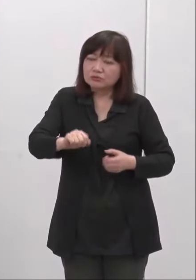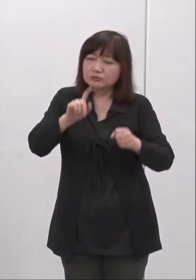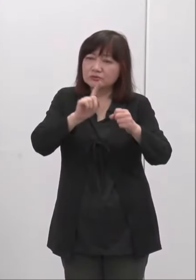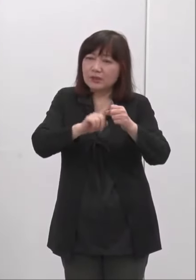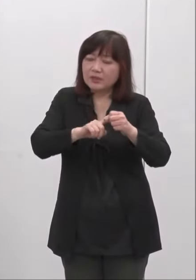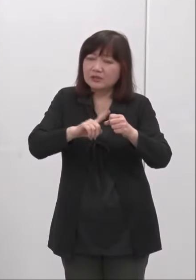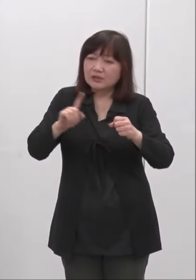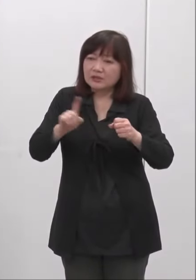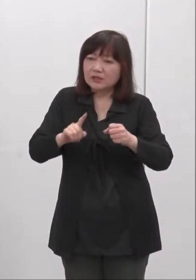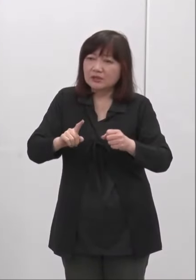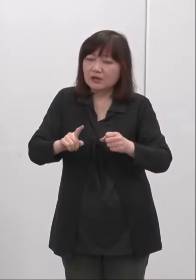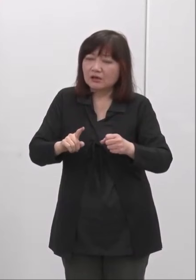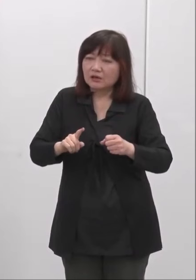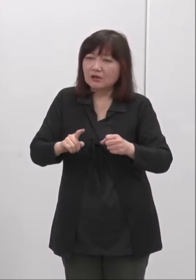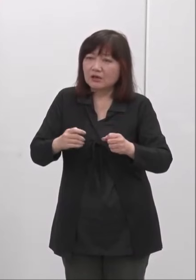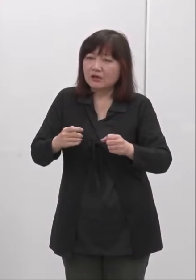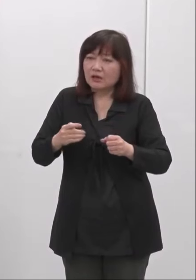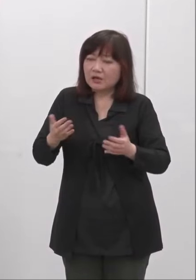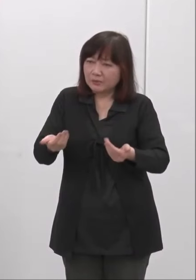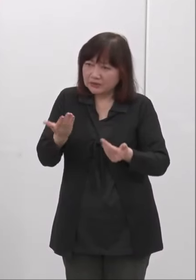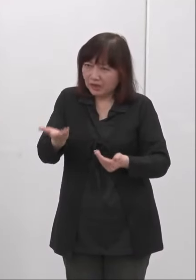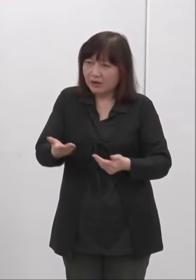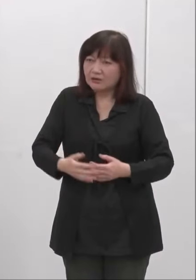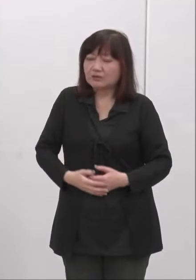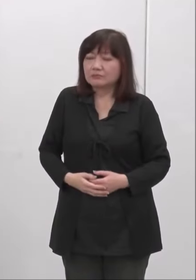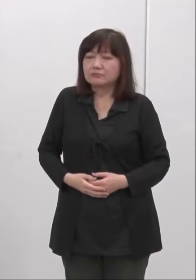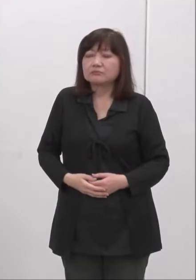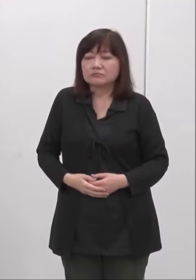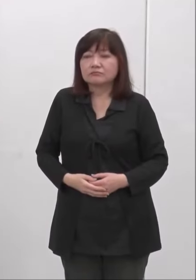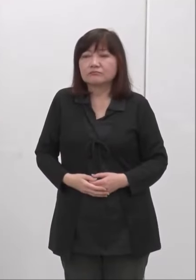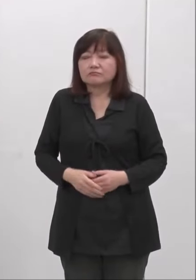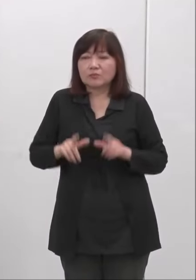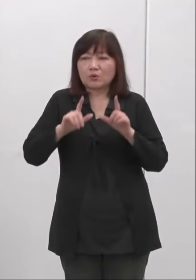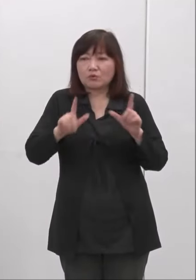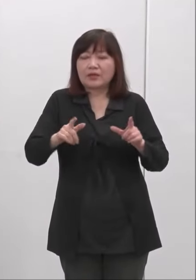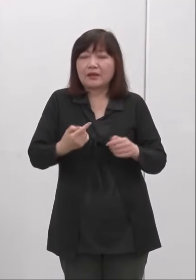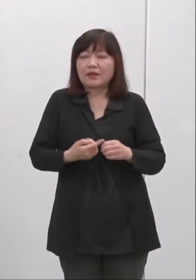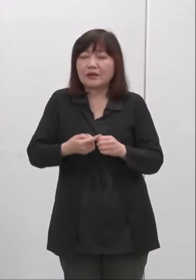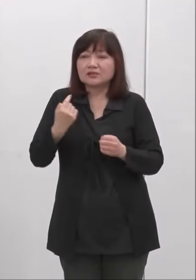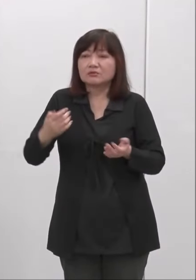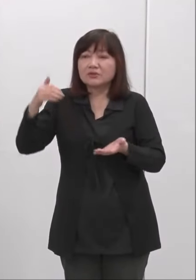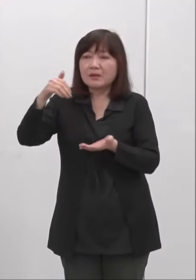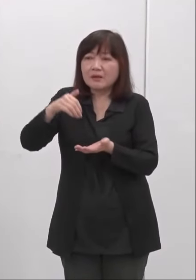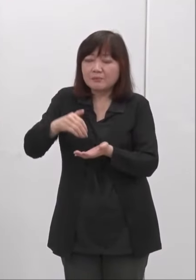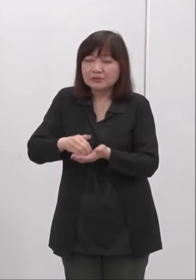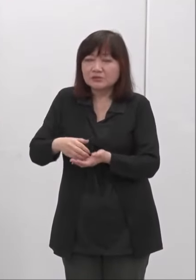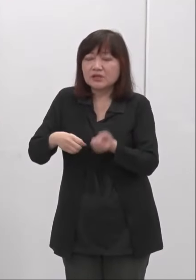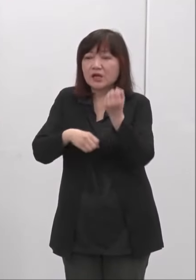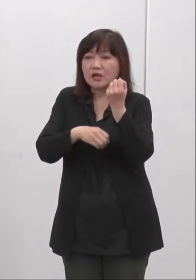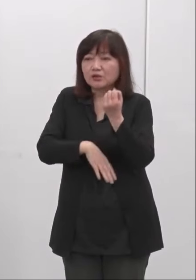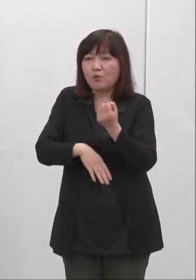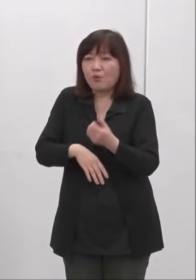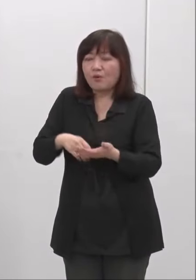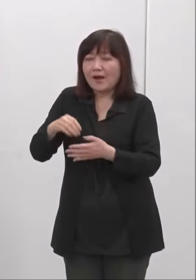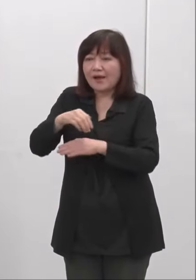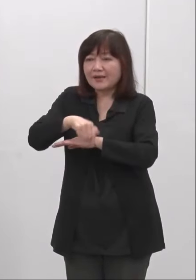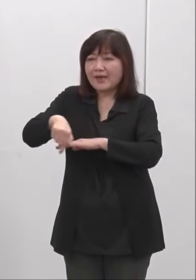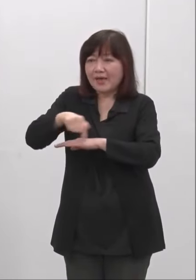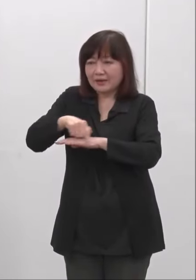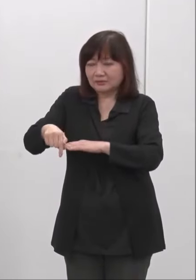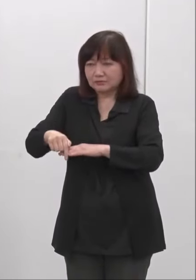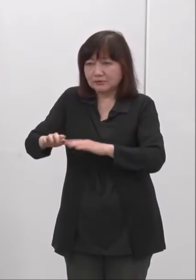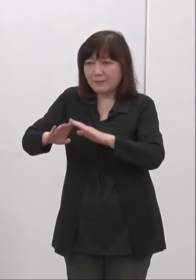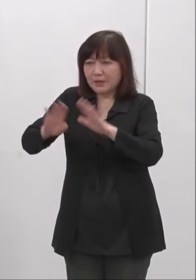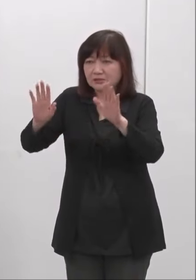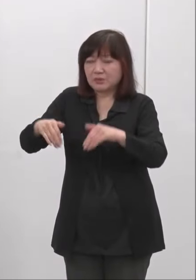提起していくってことはあるんでしょうか。 昨年末に、基本計画の方が策定されましたので、あとは詳細の計画